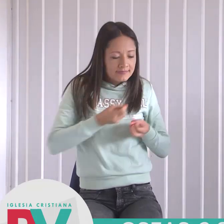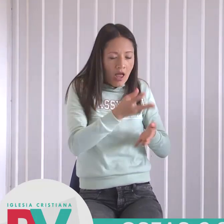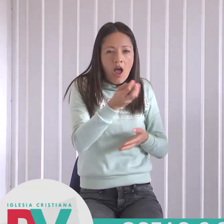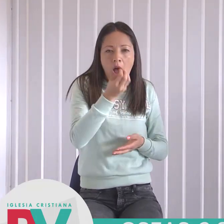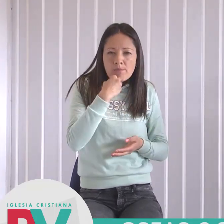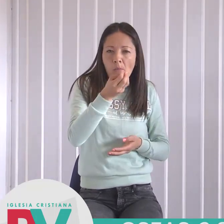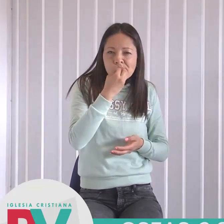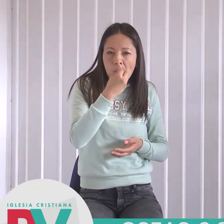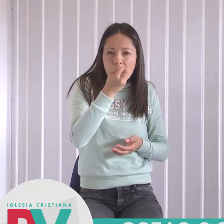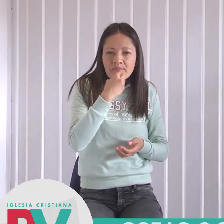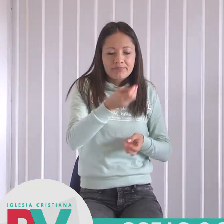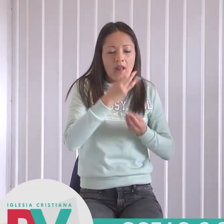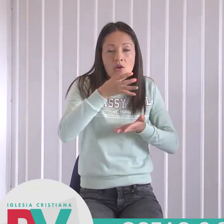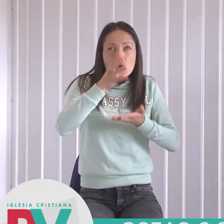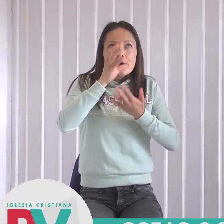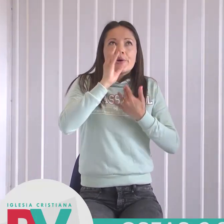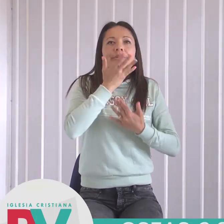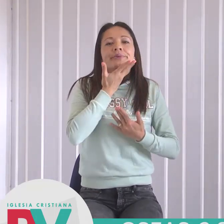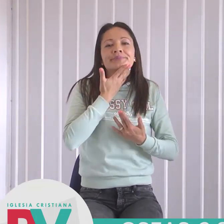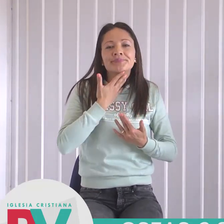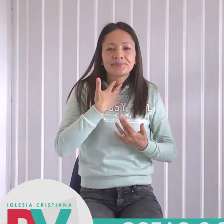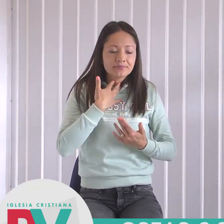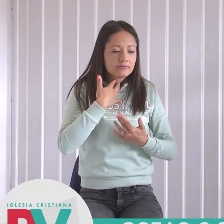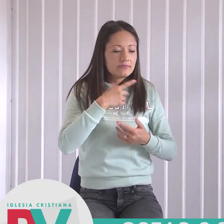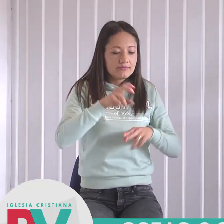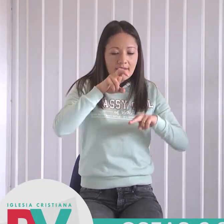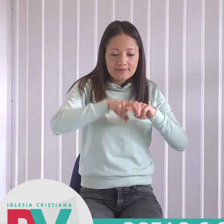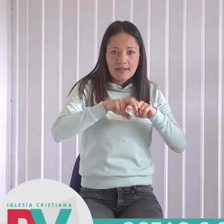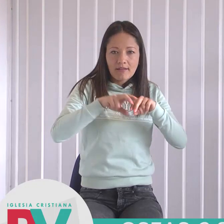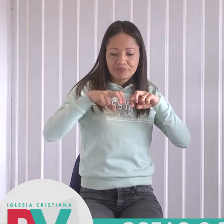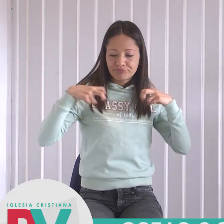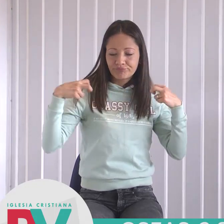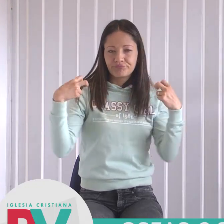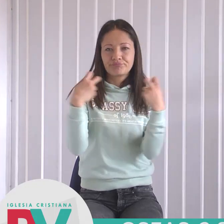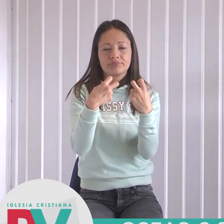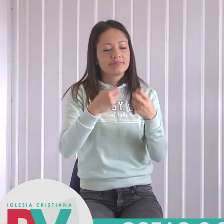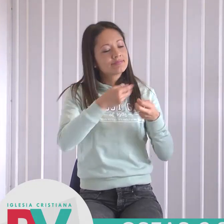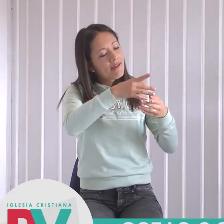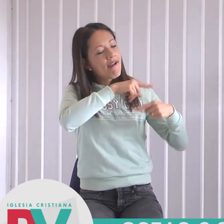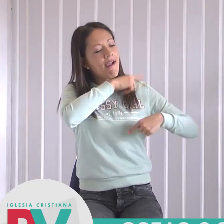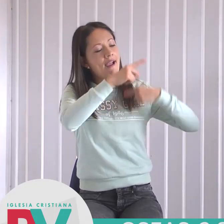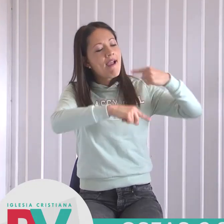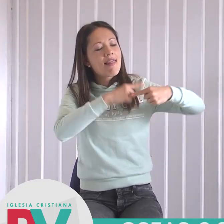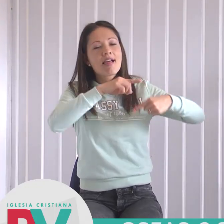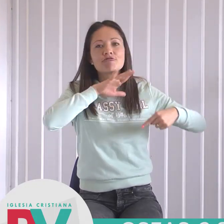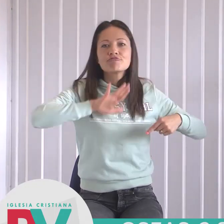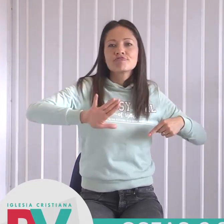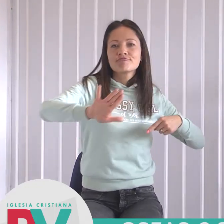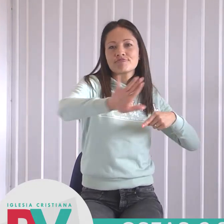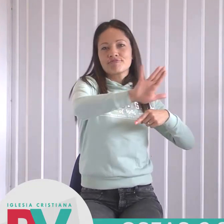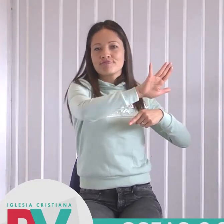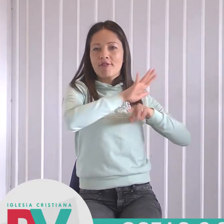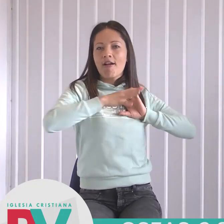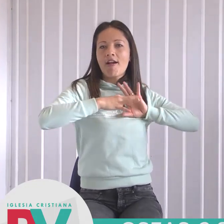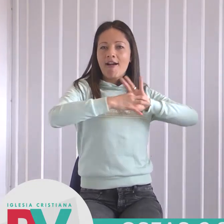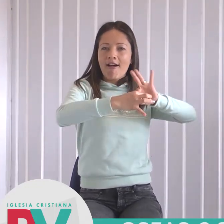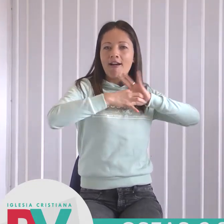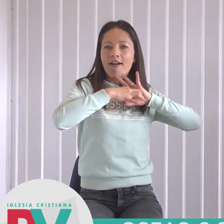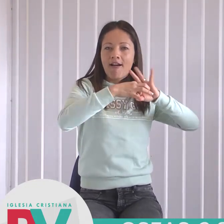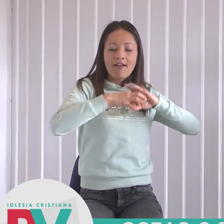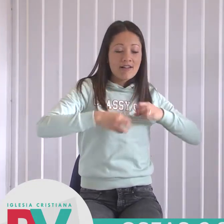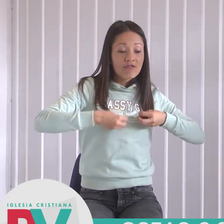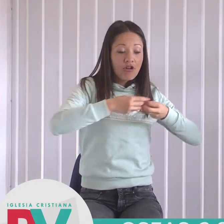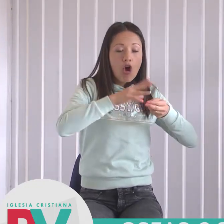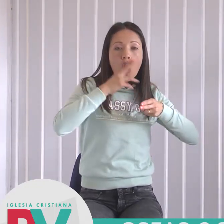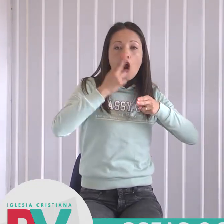comer, nos dio de beber, nos sentó a la mesa, nos hizo herederos y coherederos juntamente con Él. Nos